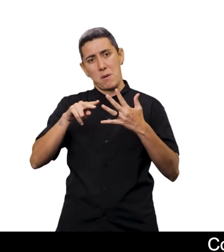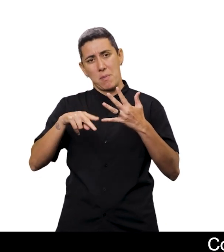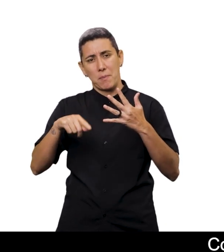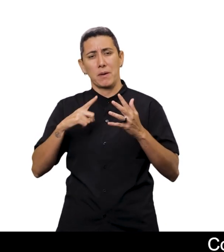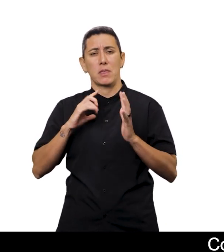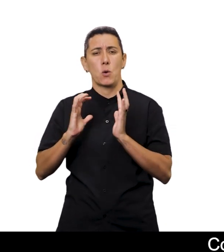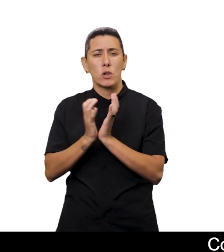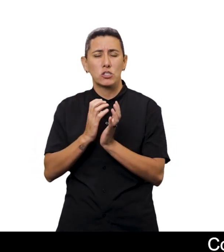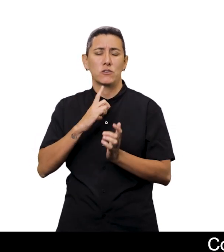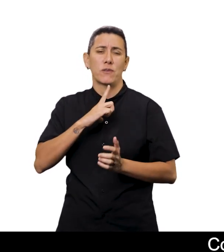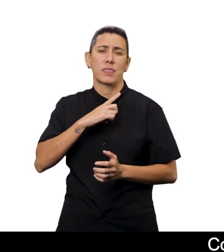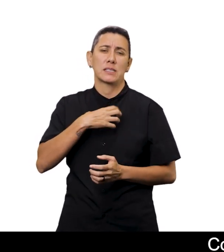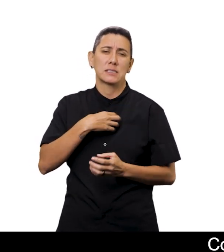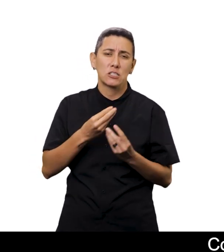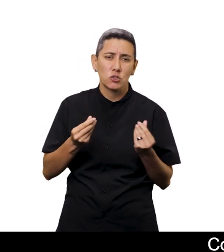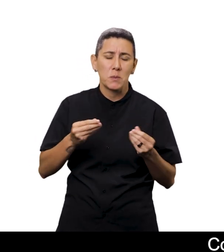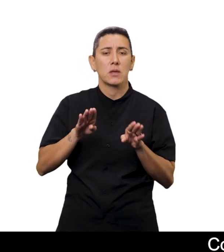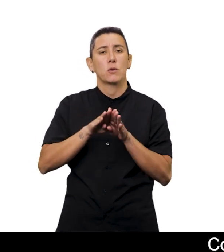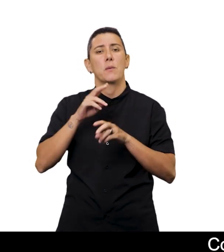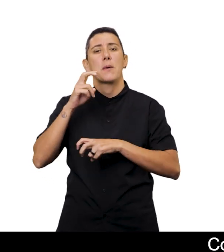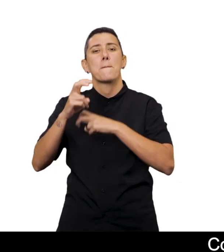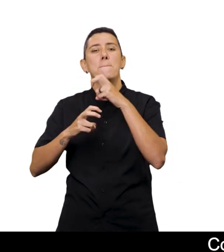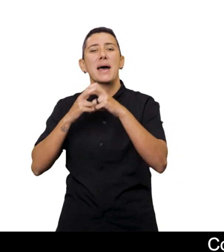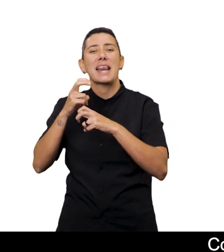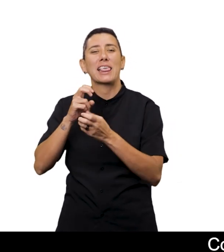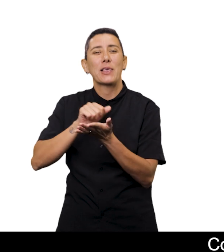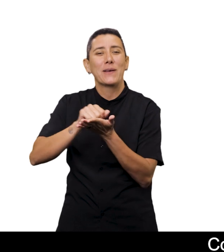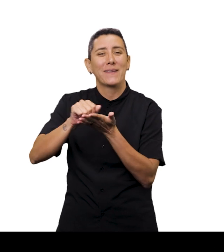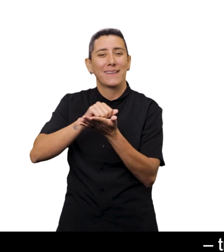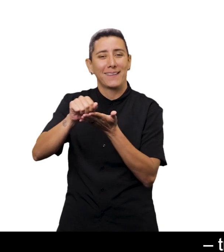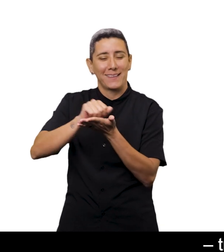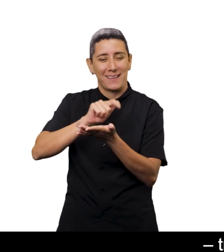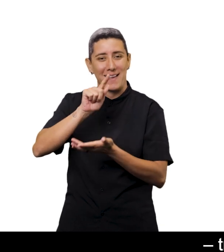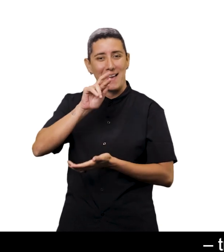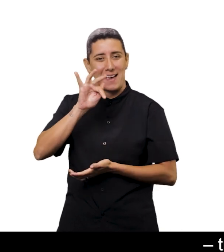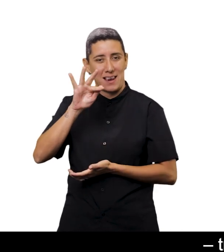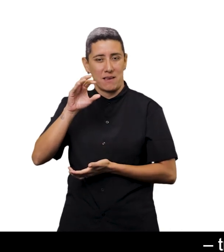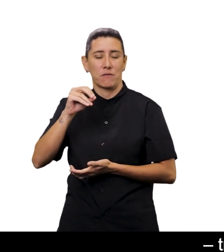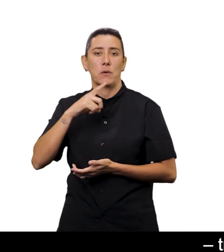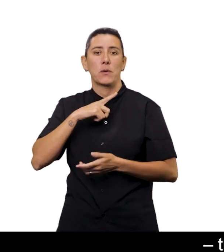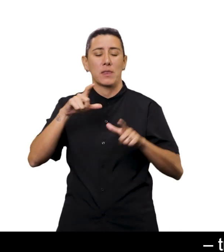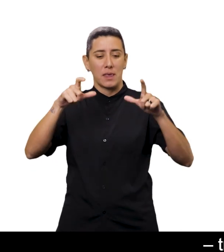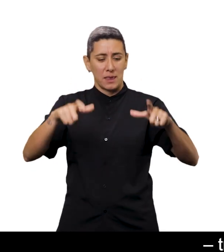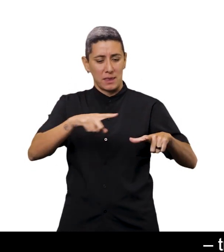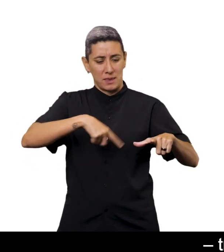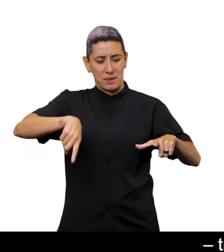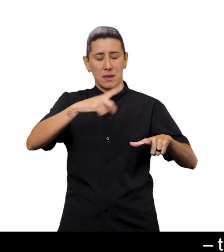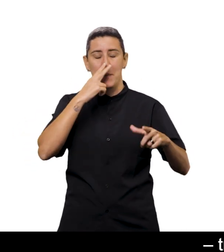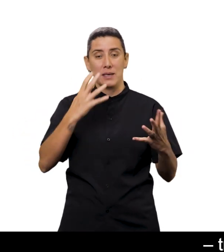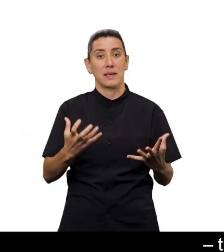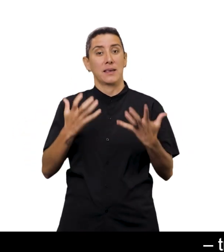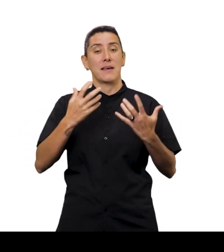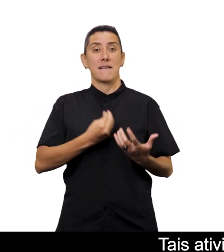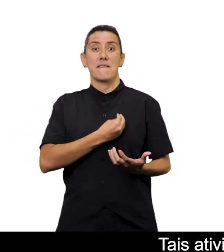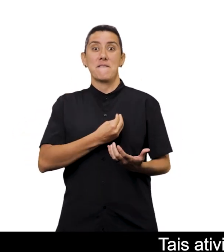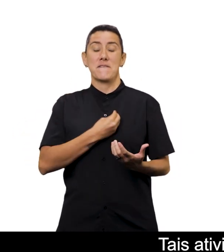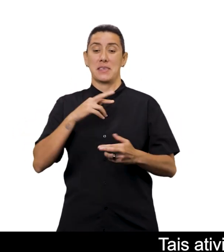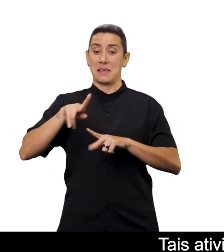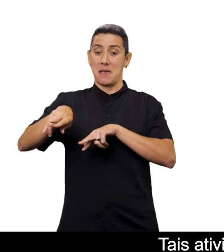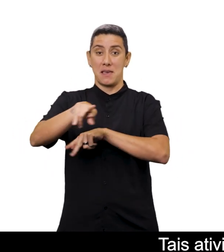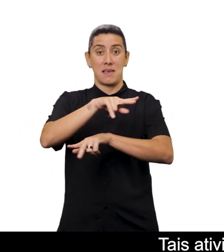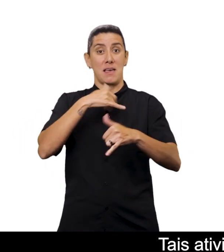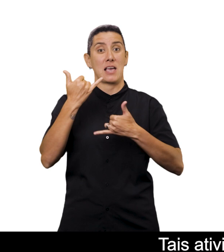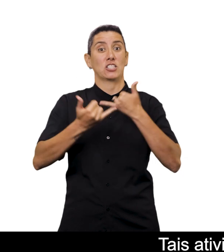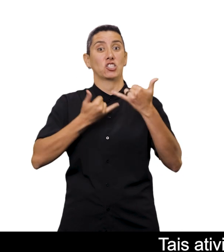Rutras, Coletivo Tem Sentimento e Parquinho Gráfico, transformando esta sala em um ateliê vivo.